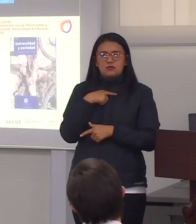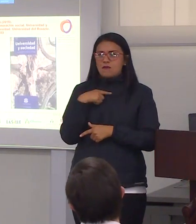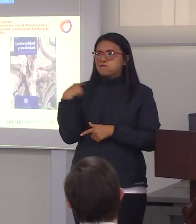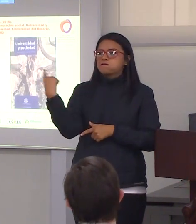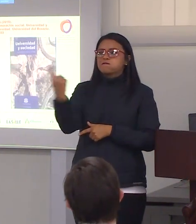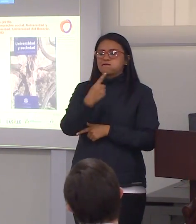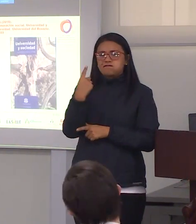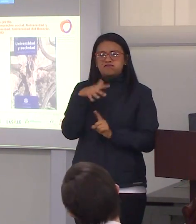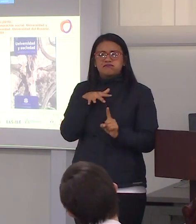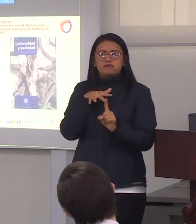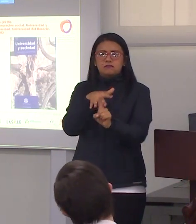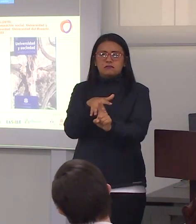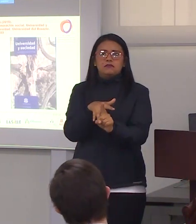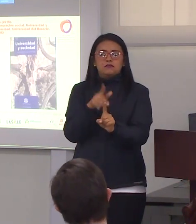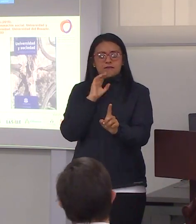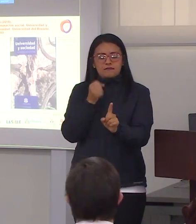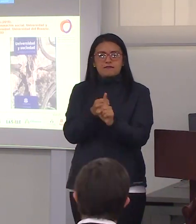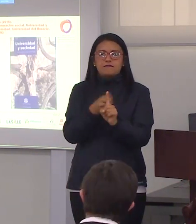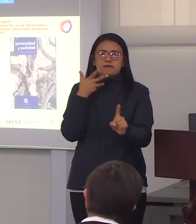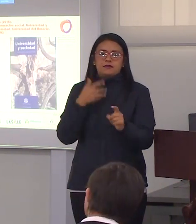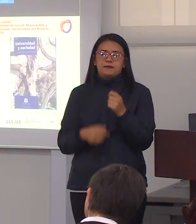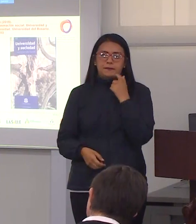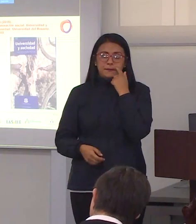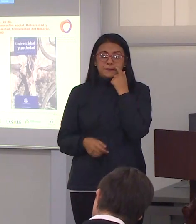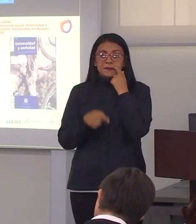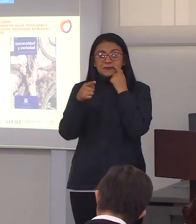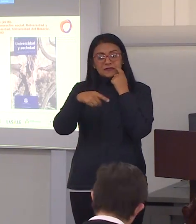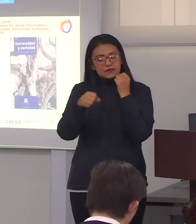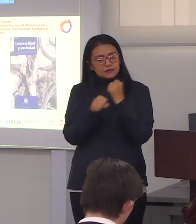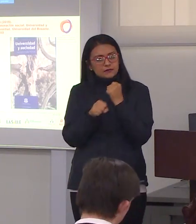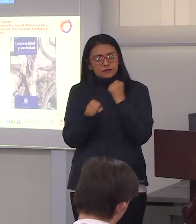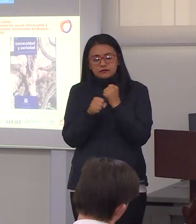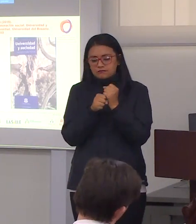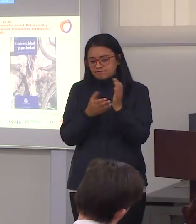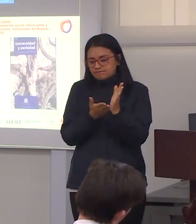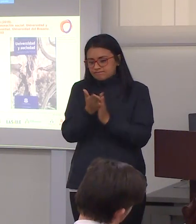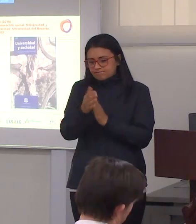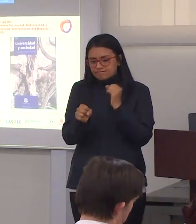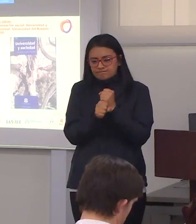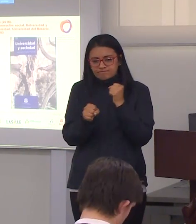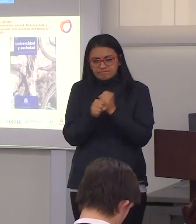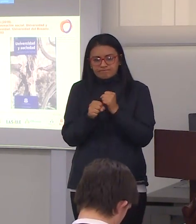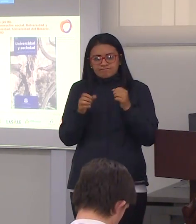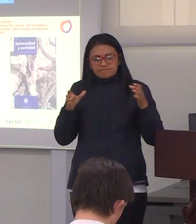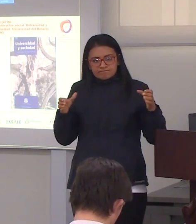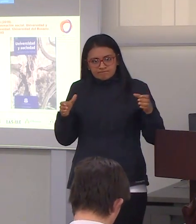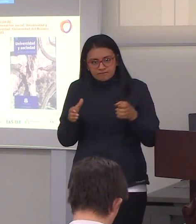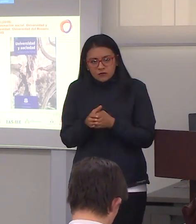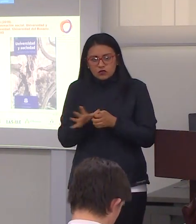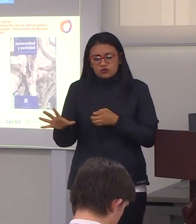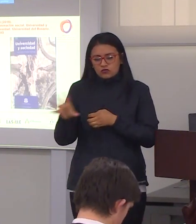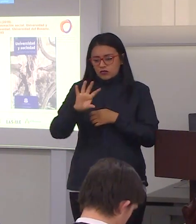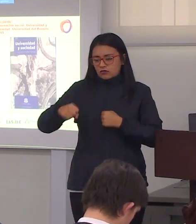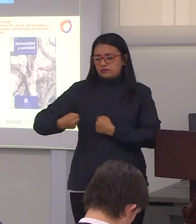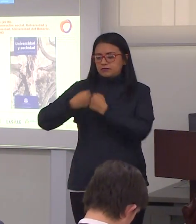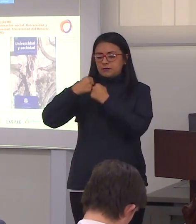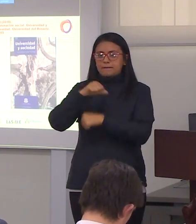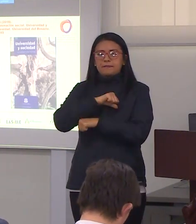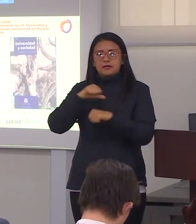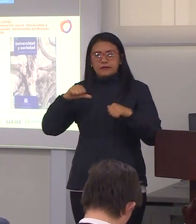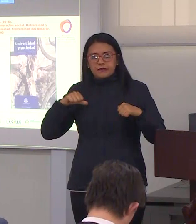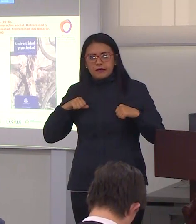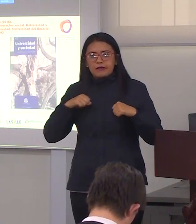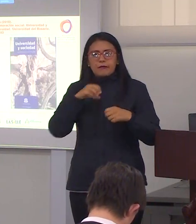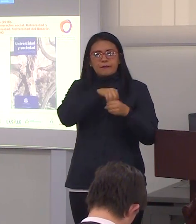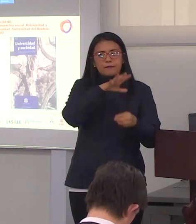hemos influido en hacer impacto. Entonces, hay que trabajar en equipo con toda la alianza público-privada,